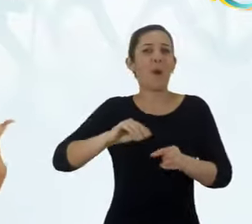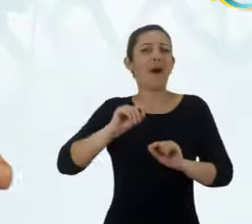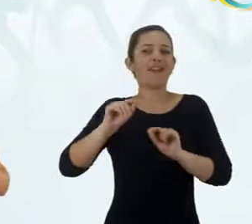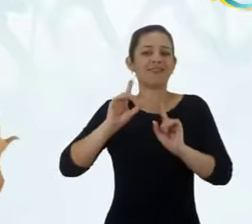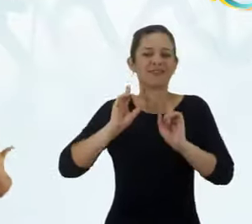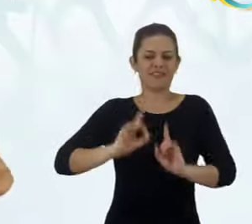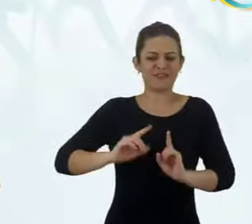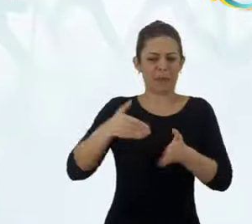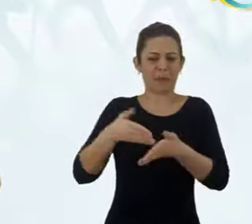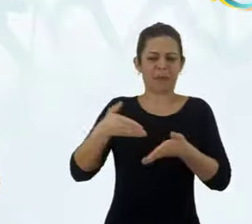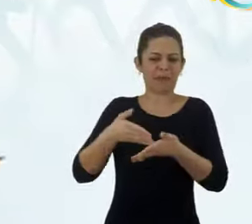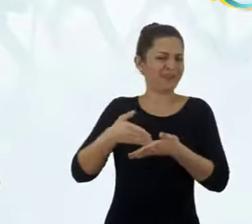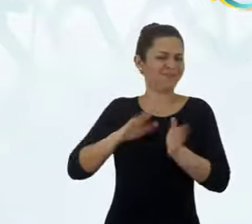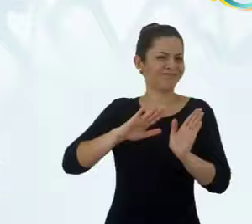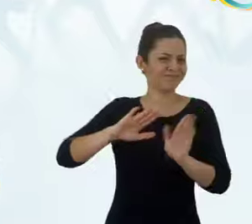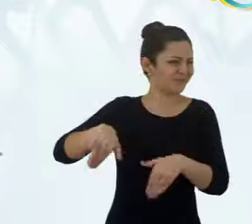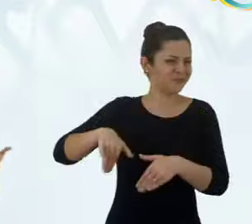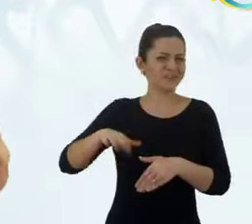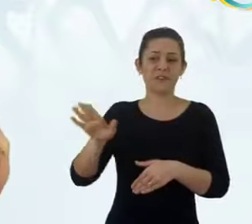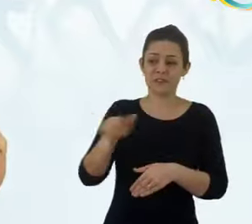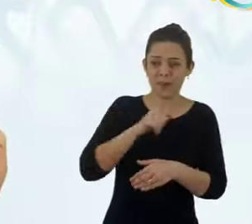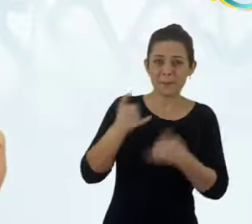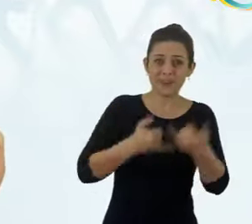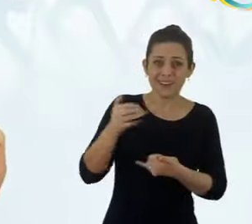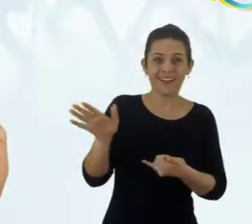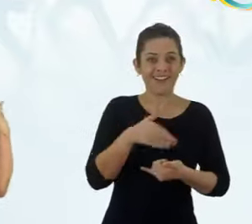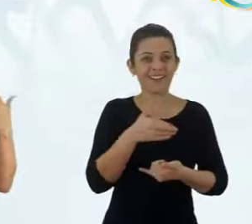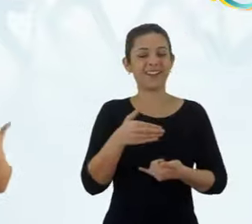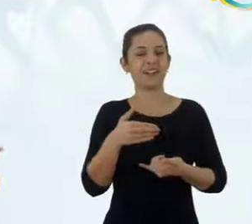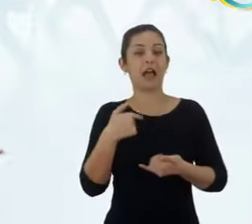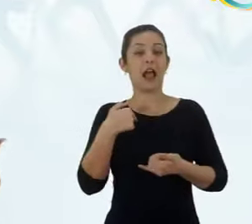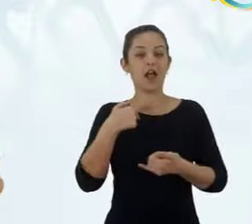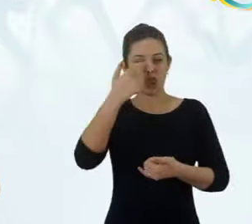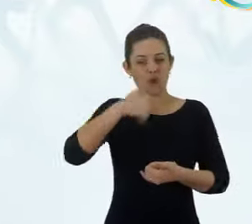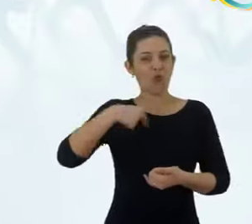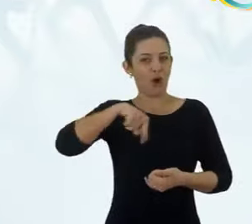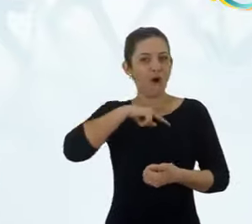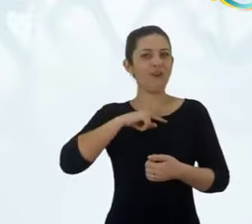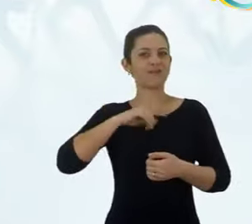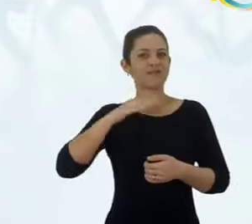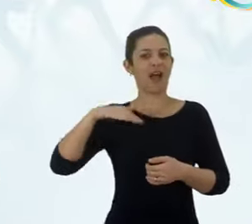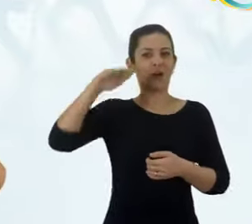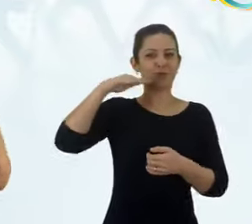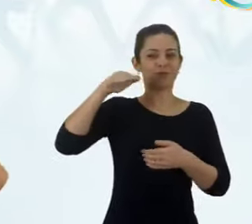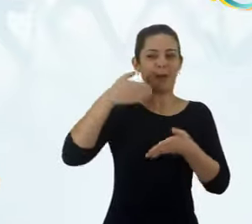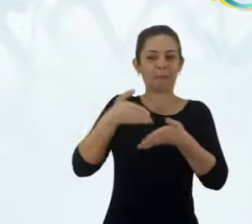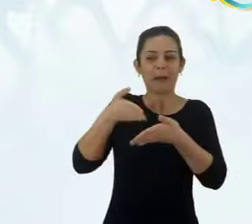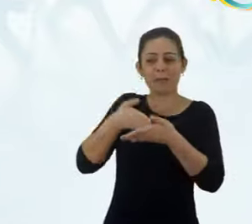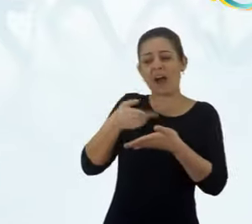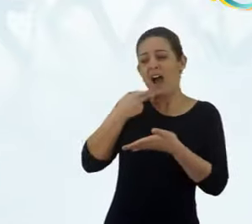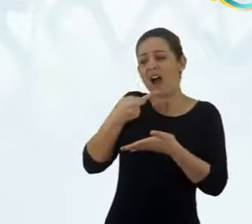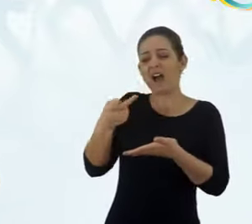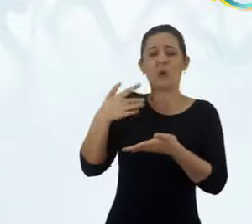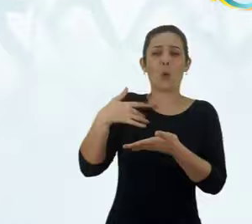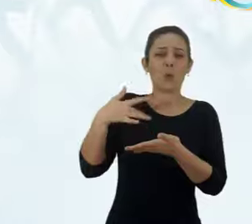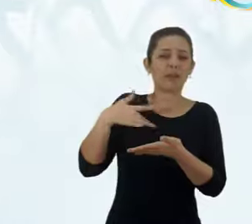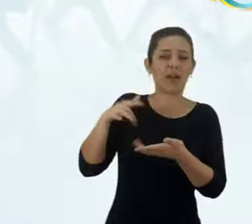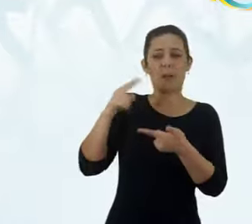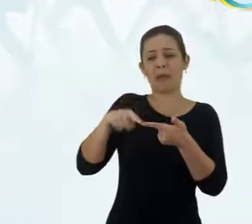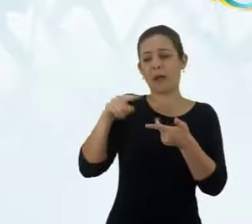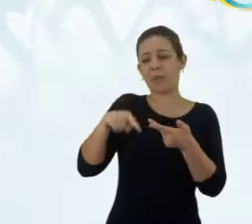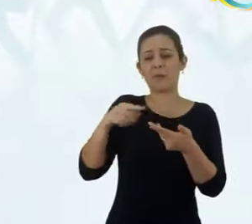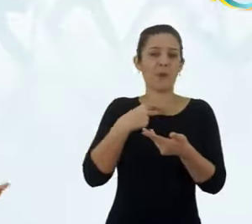eles avançam aquela limitação que a gente acaba colocando como algo que faz parte